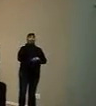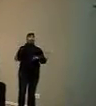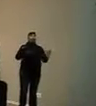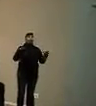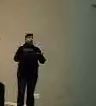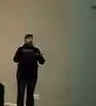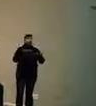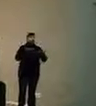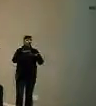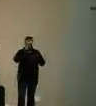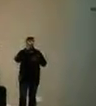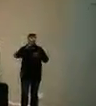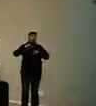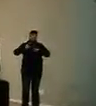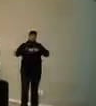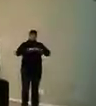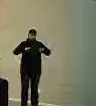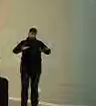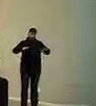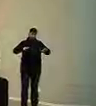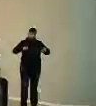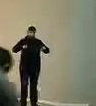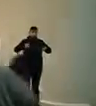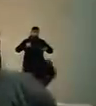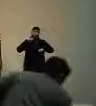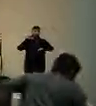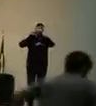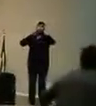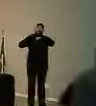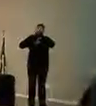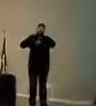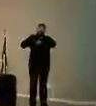agora, para compor a nossa mesa, vou chamar...